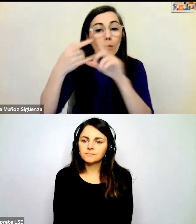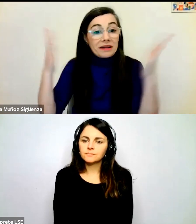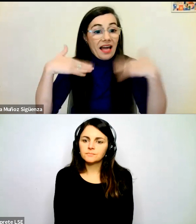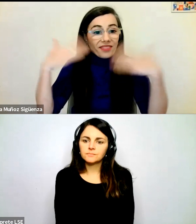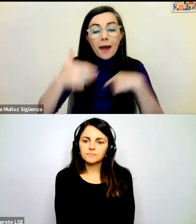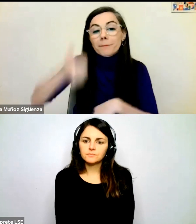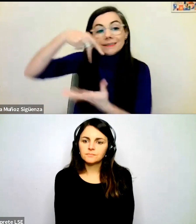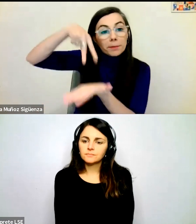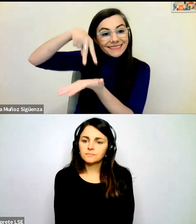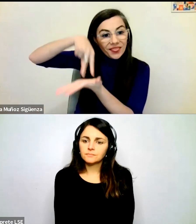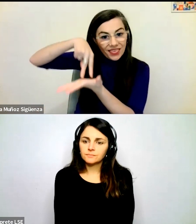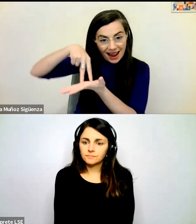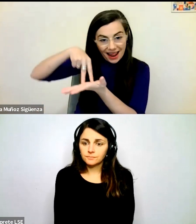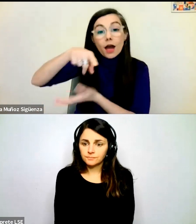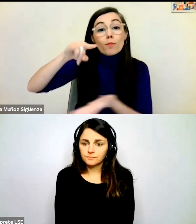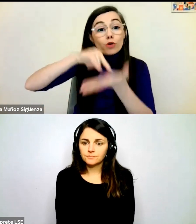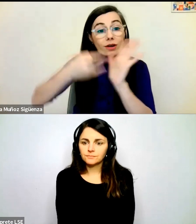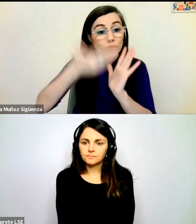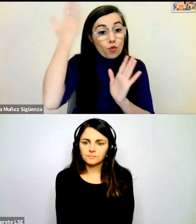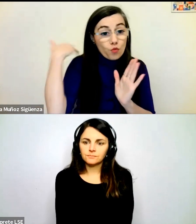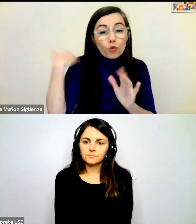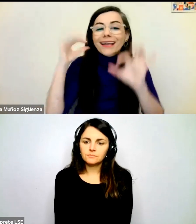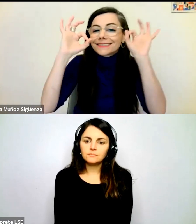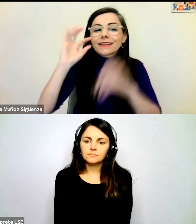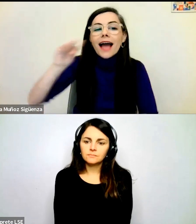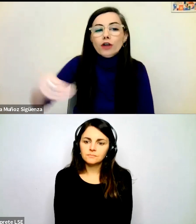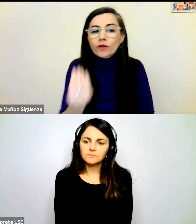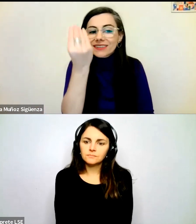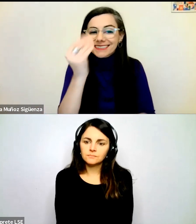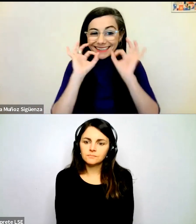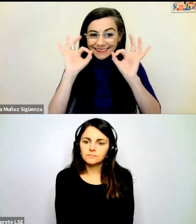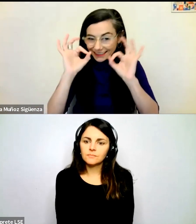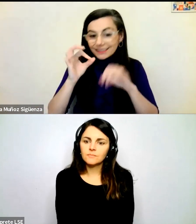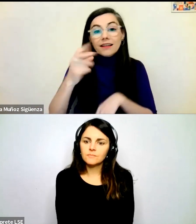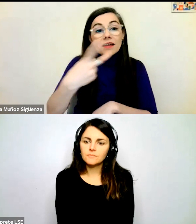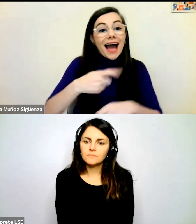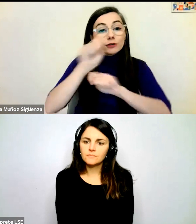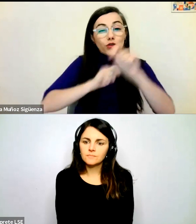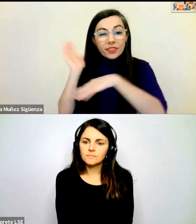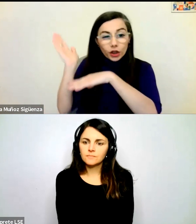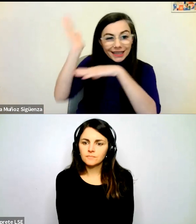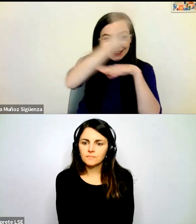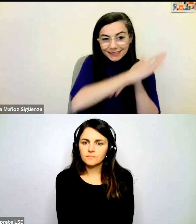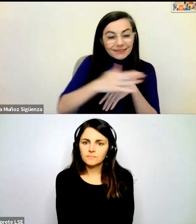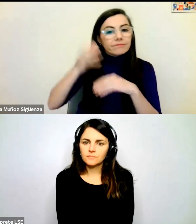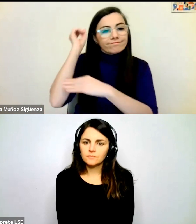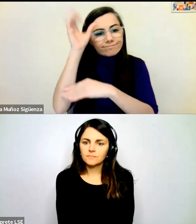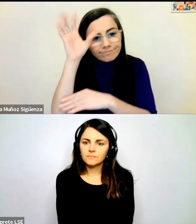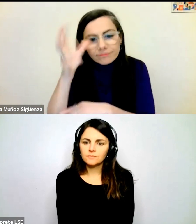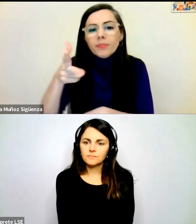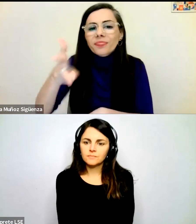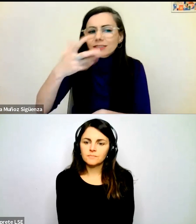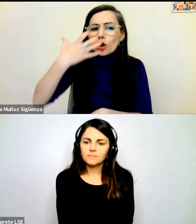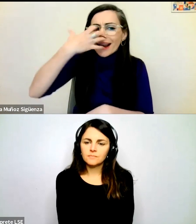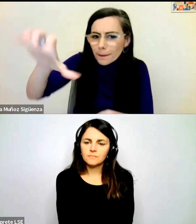al COVID, bueno, pues no teníamos costumbre de Zoom, teníamos costumbre de la presencialidad y el proyecto de la guía de autodefensa